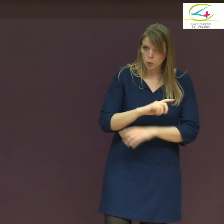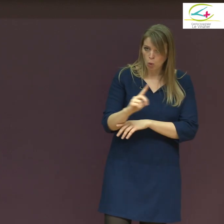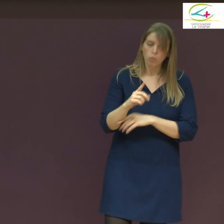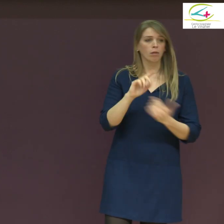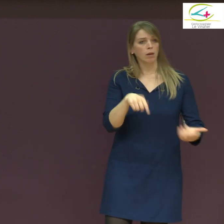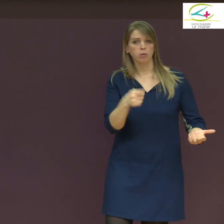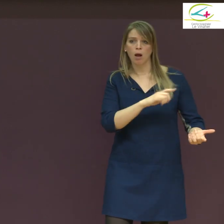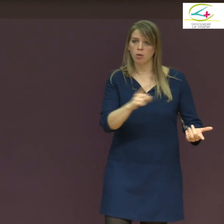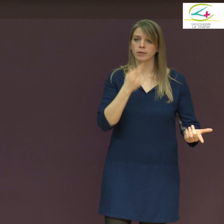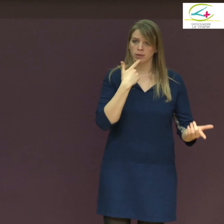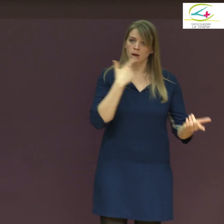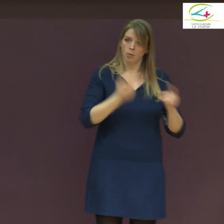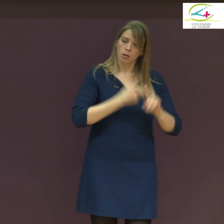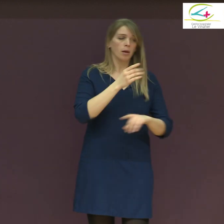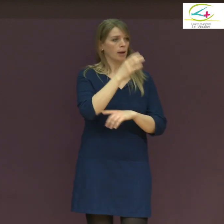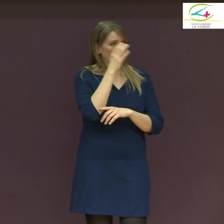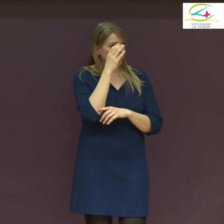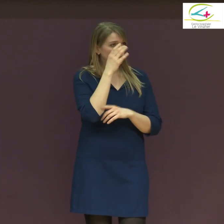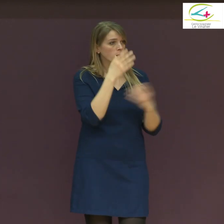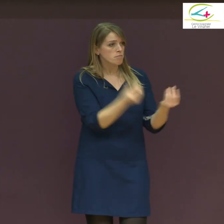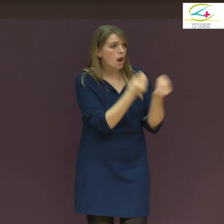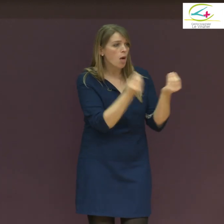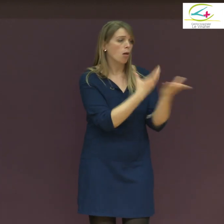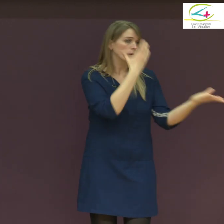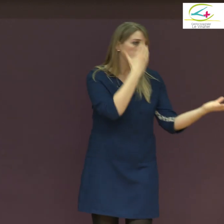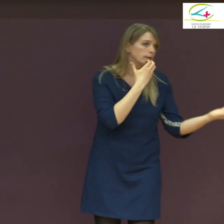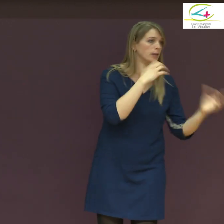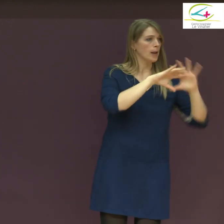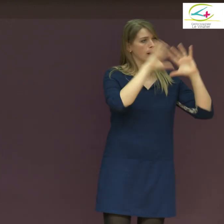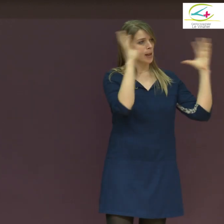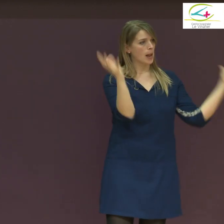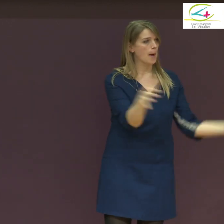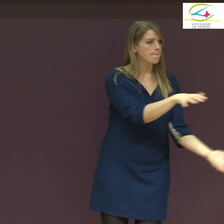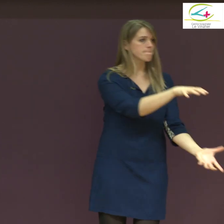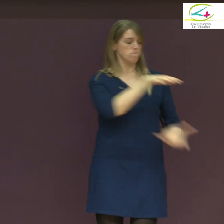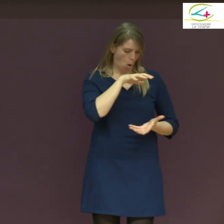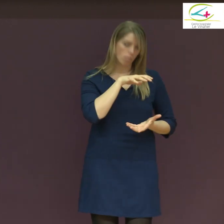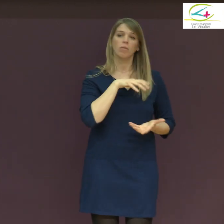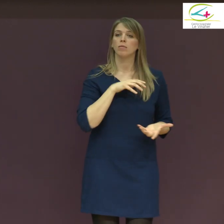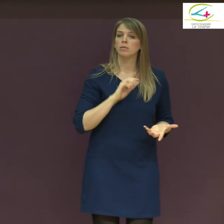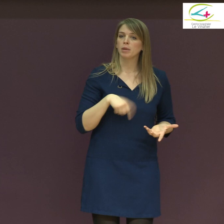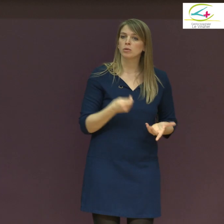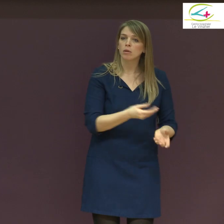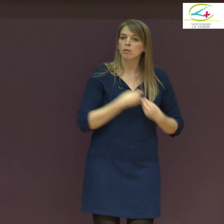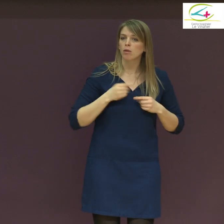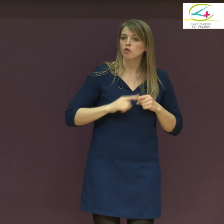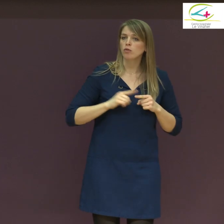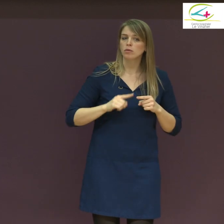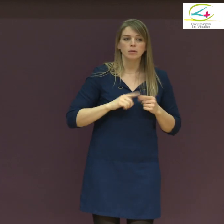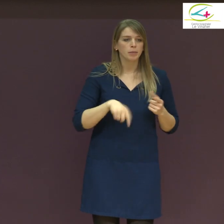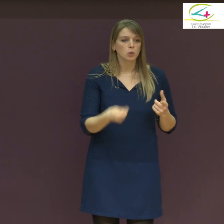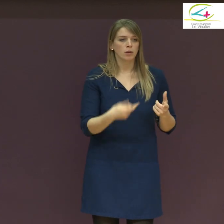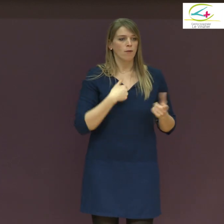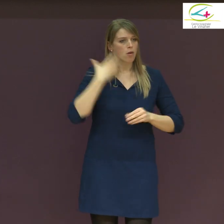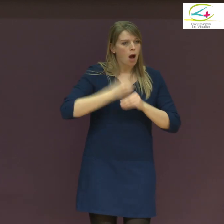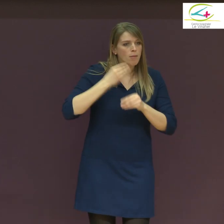effectivement, accueillir le malheur, la tristesse de l'autre, c'est un truc qui vous impacte, et donc effectivement, il faut apprendre aussi